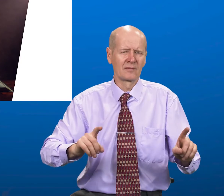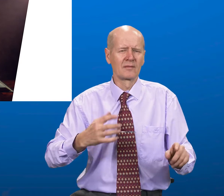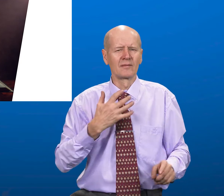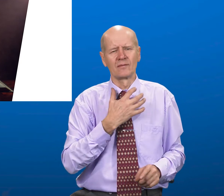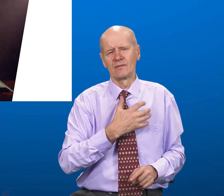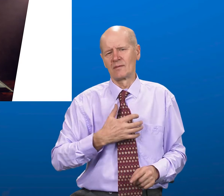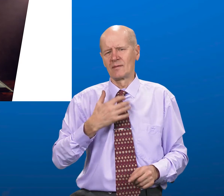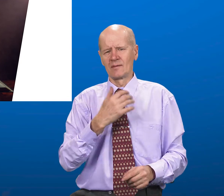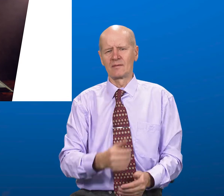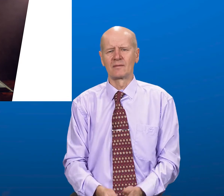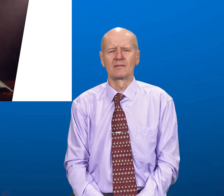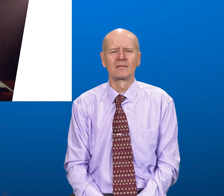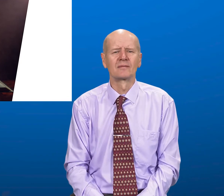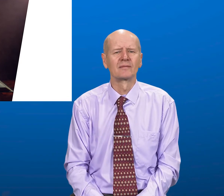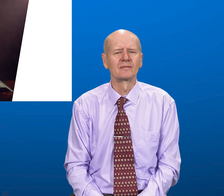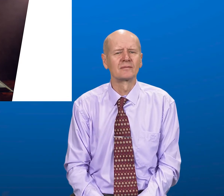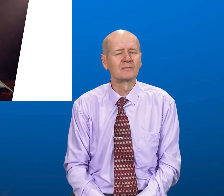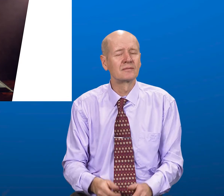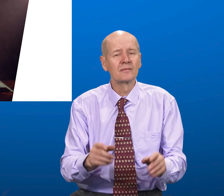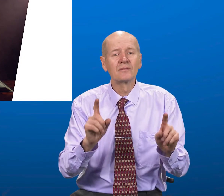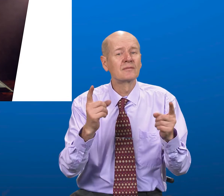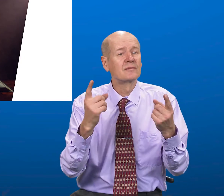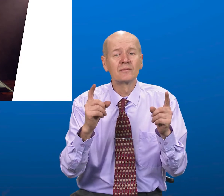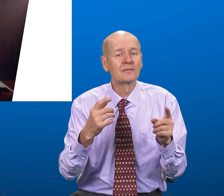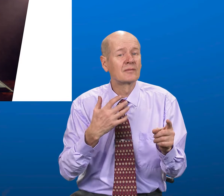контексте Божьего спасения?